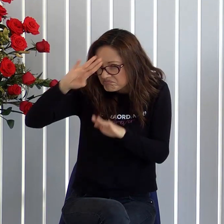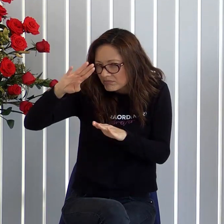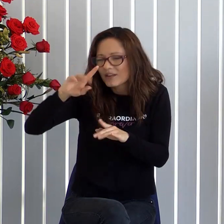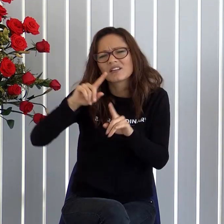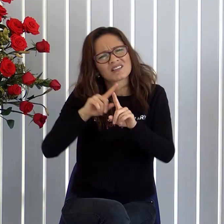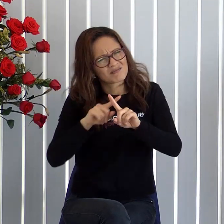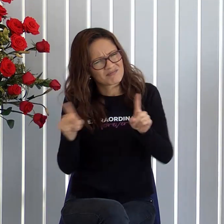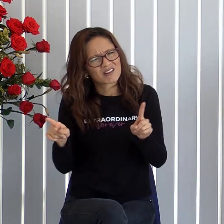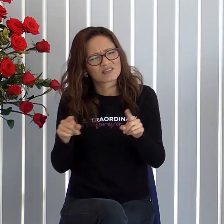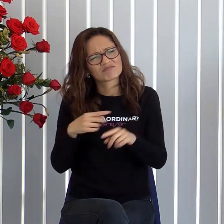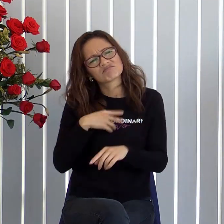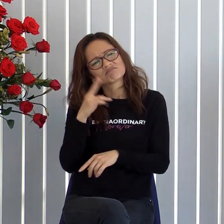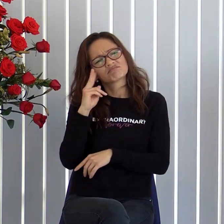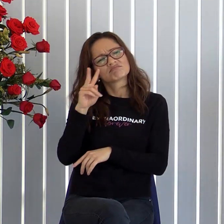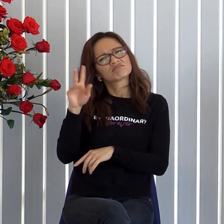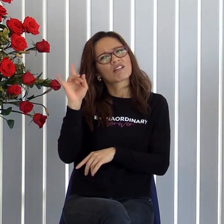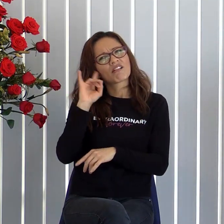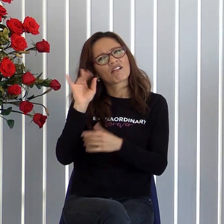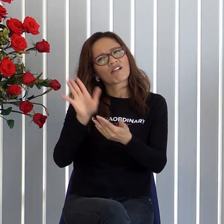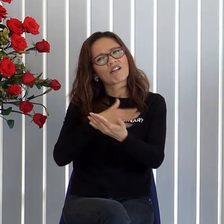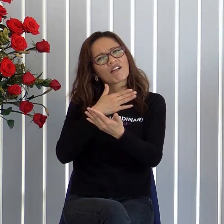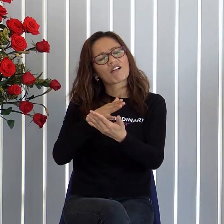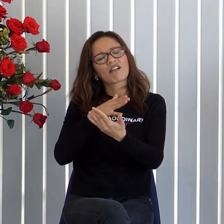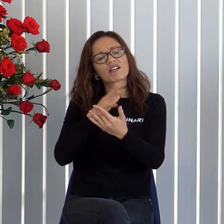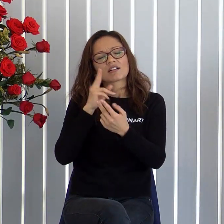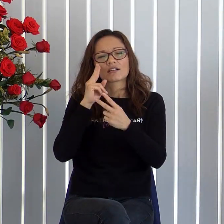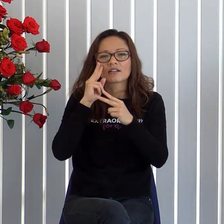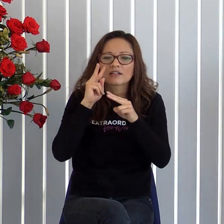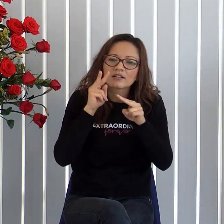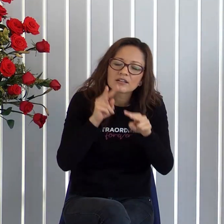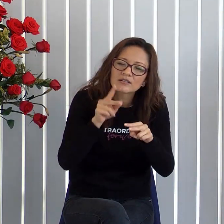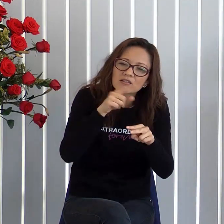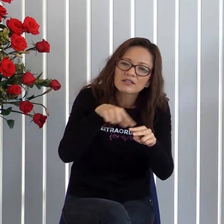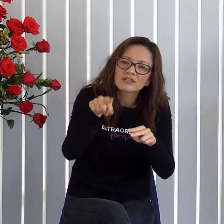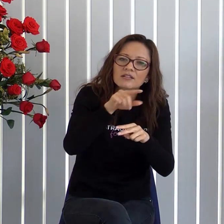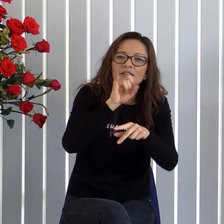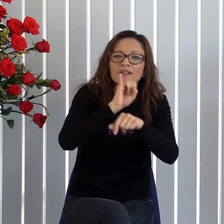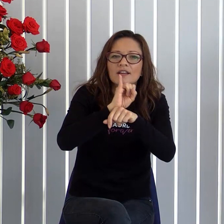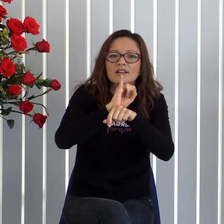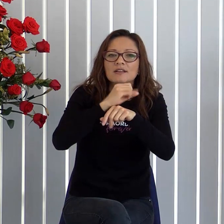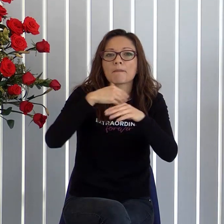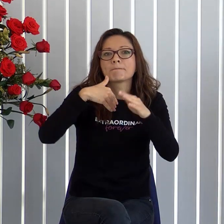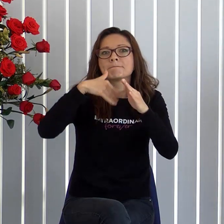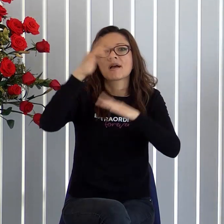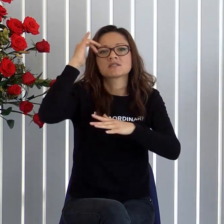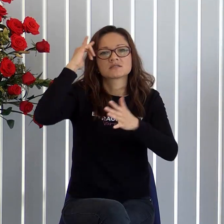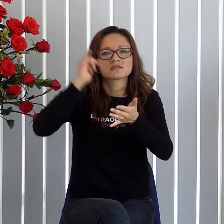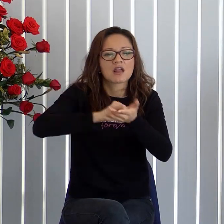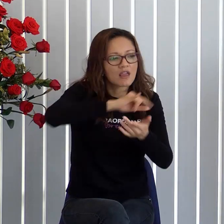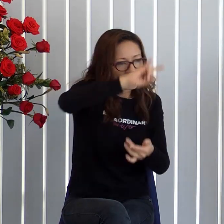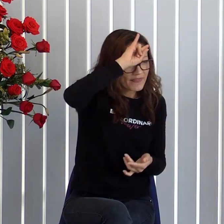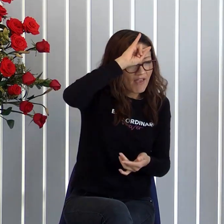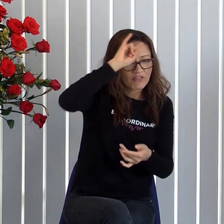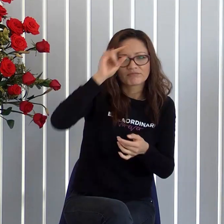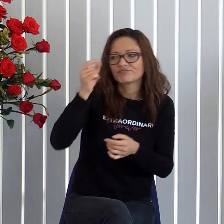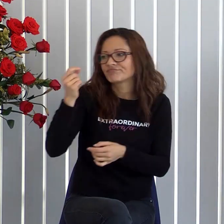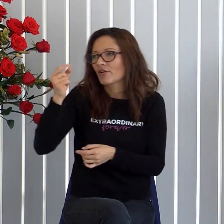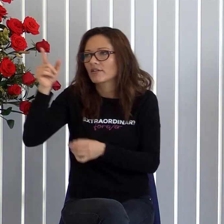Pero ¿sabe cuál es la tristeza? Que la iglesia cree más en Satanás que en Jesucristo.